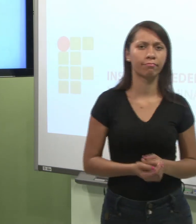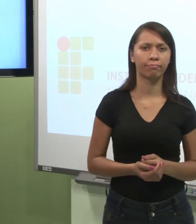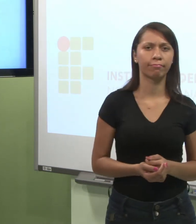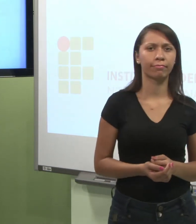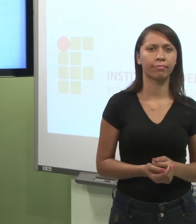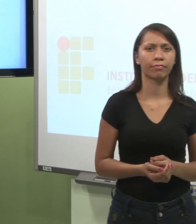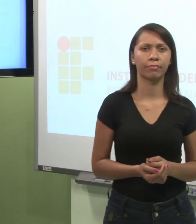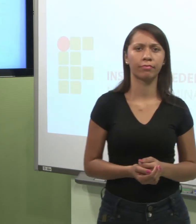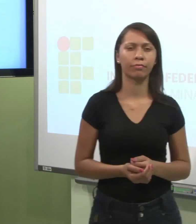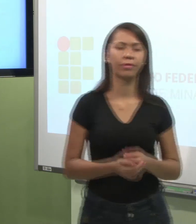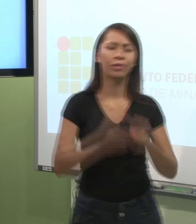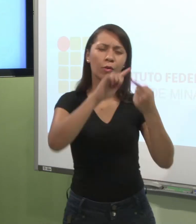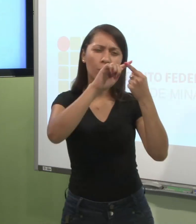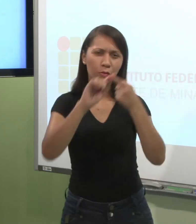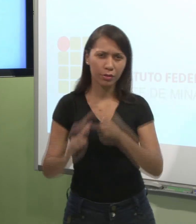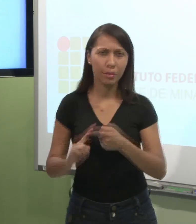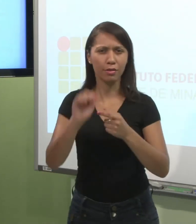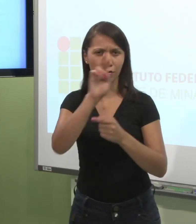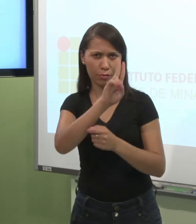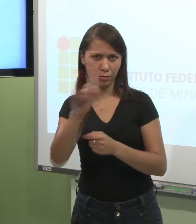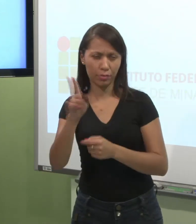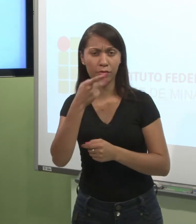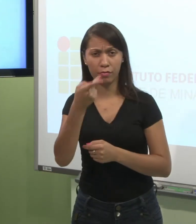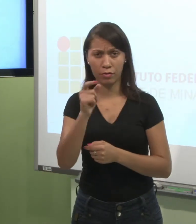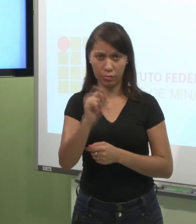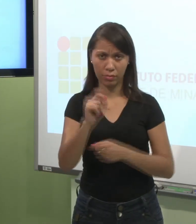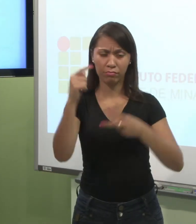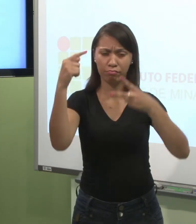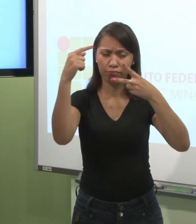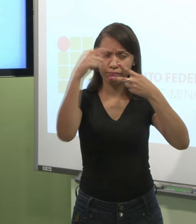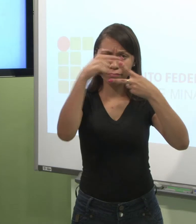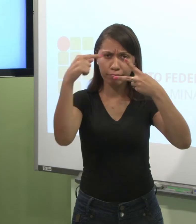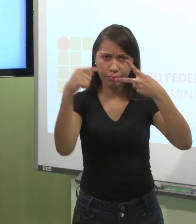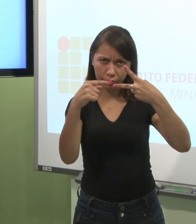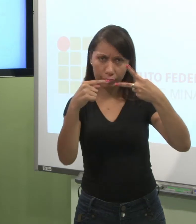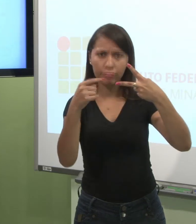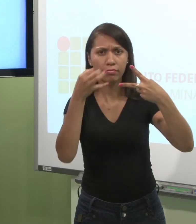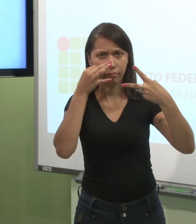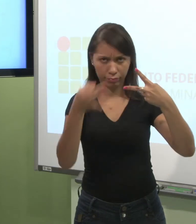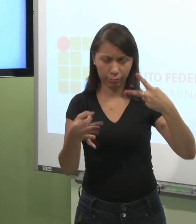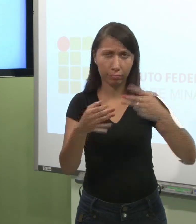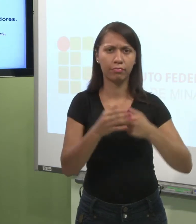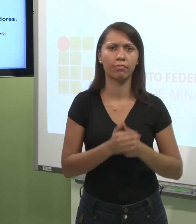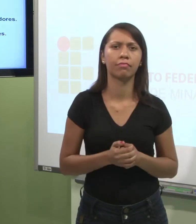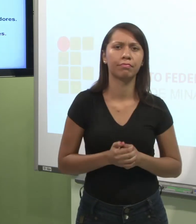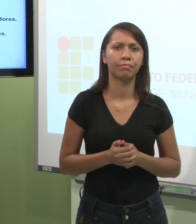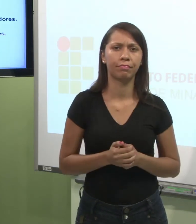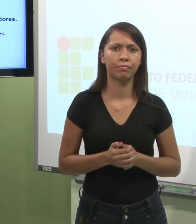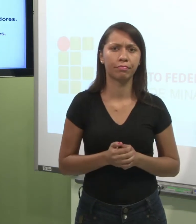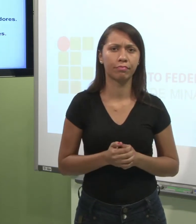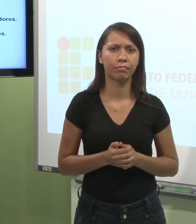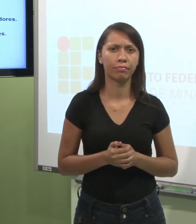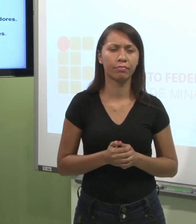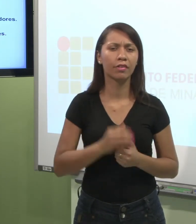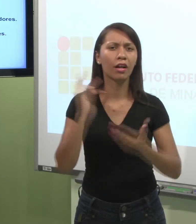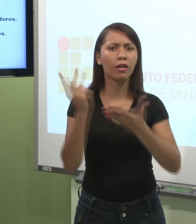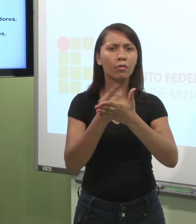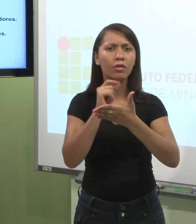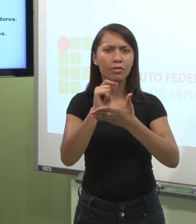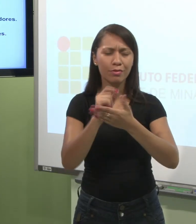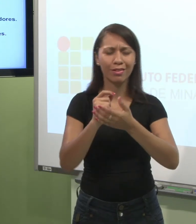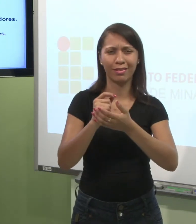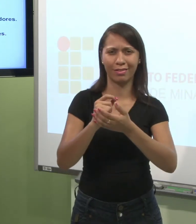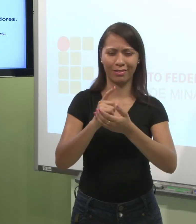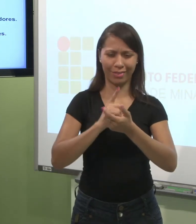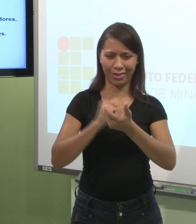Sobre a concordância nominal, gostaria de comentar apenas dois aspectos que merecem nossa atenção. Quando o adjetivo se